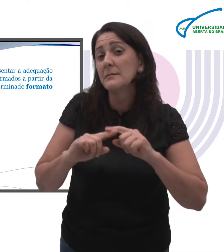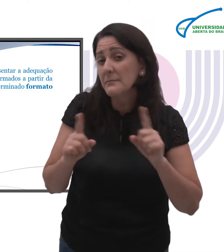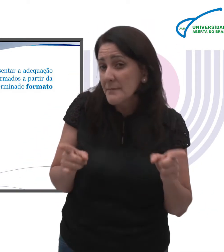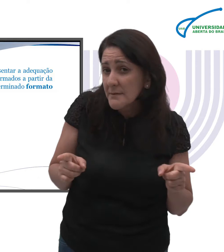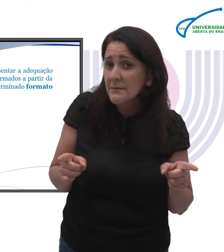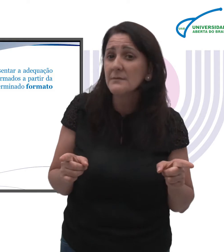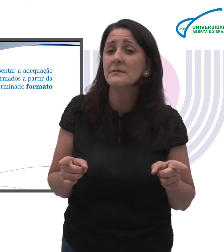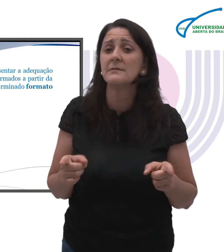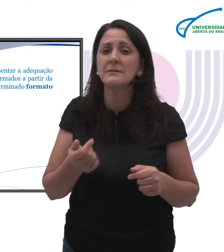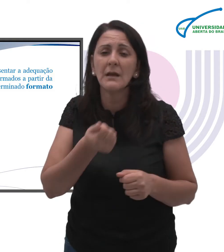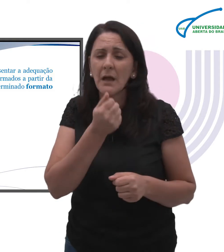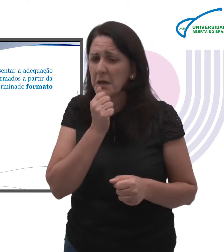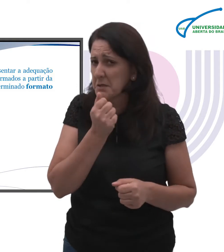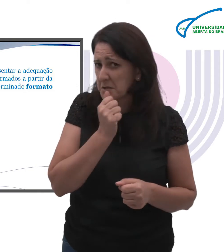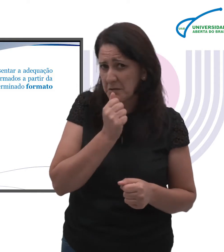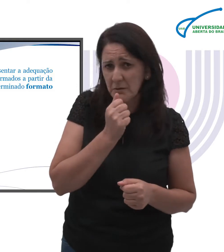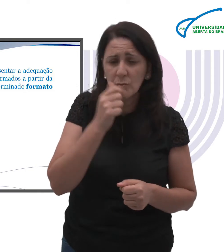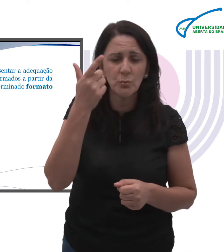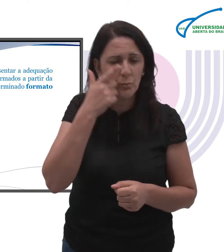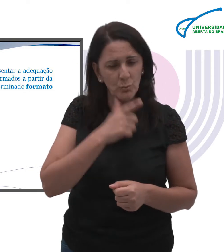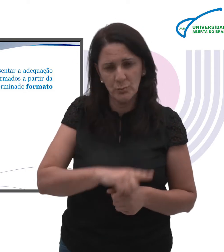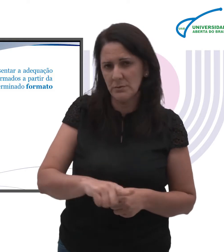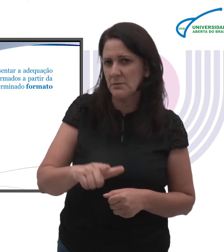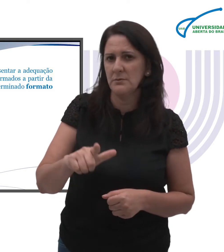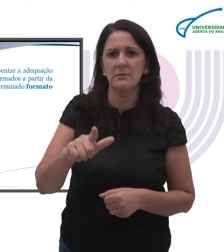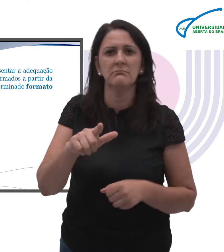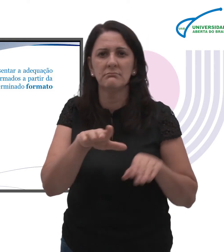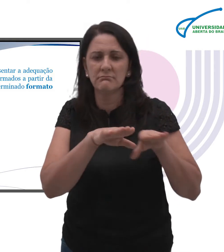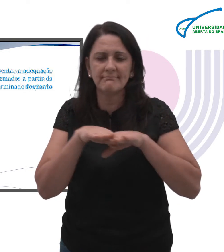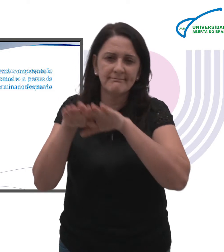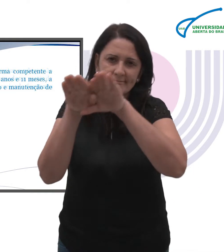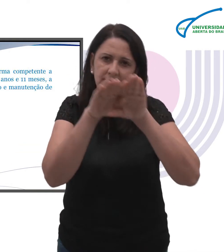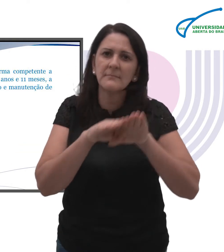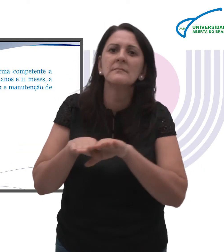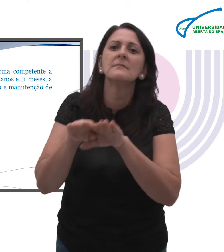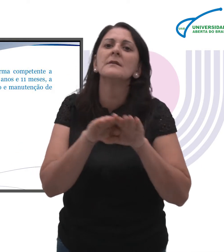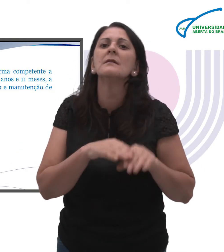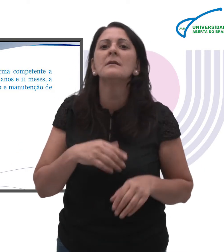Porém, ainda não consegue um padrão fonológico adulto.